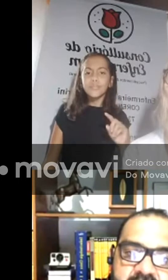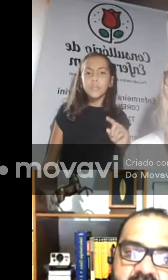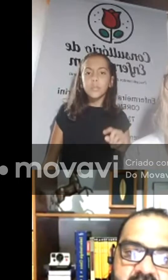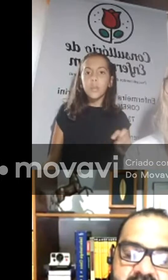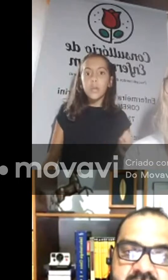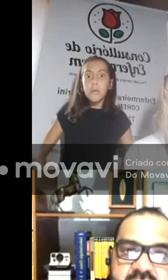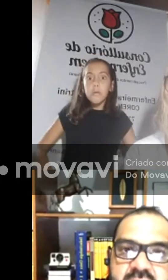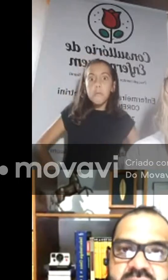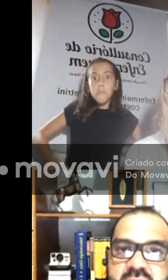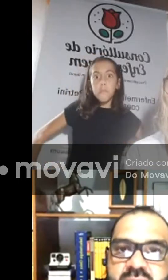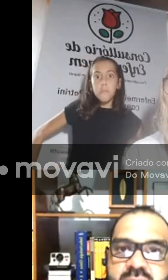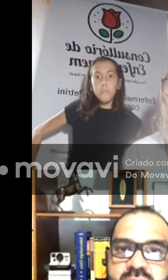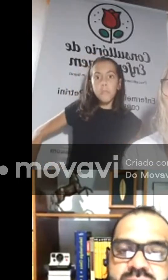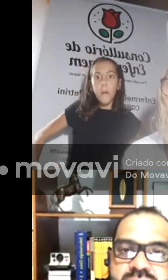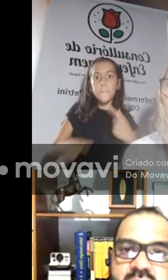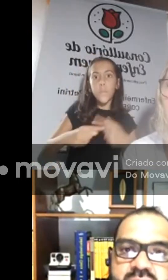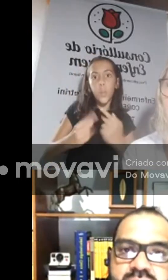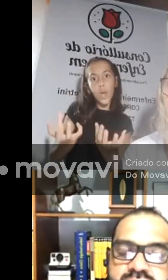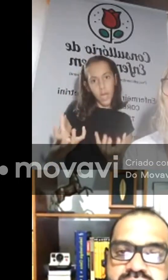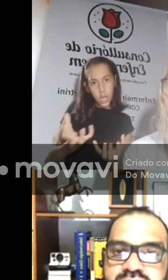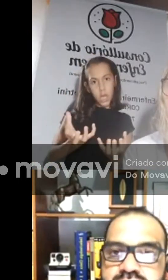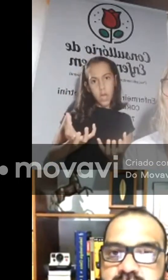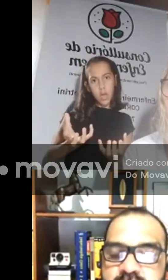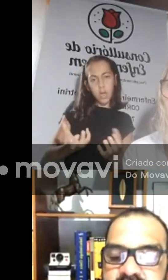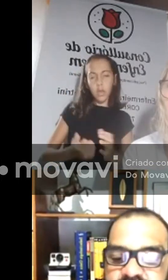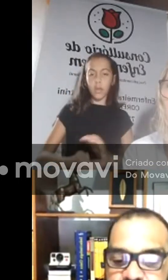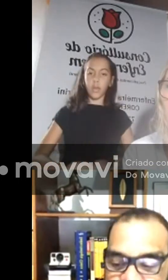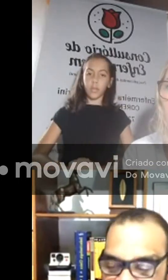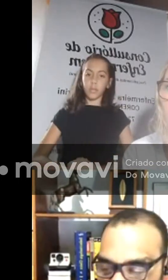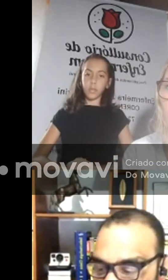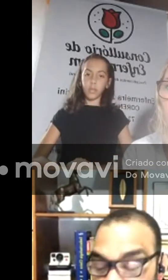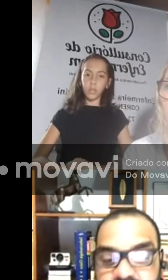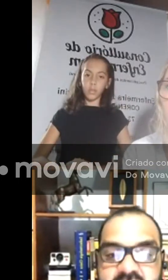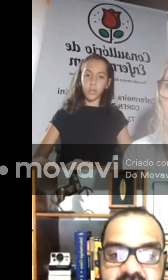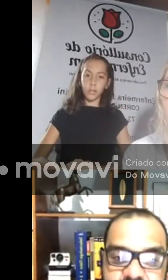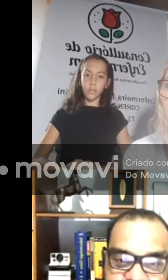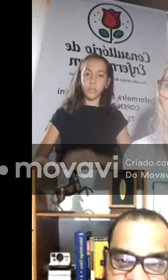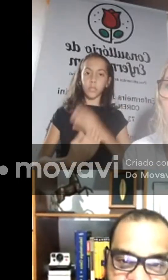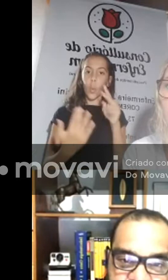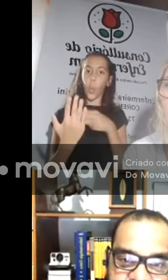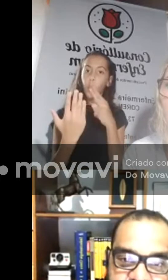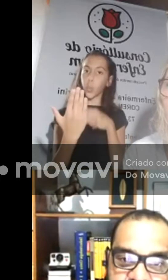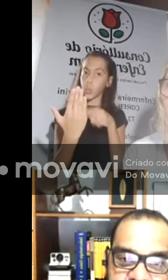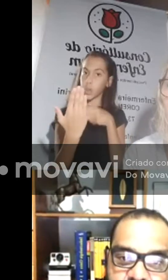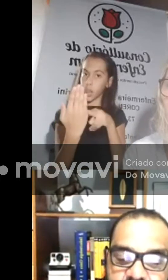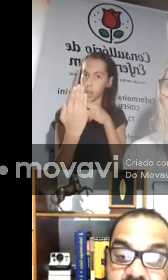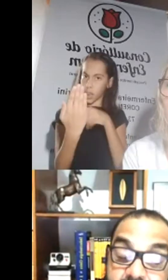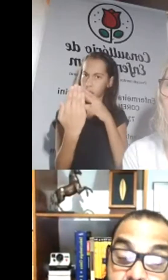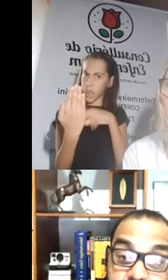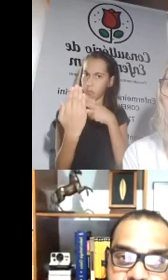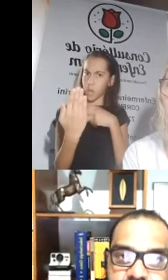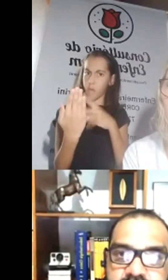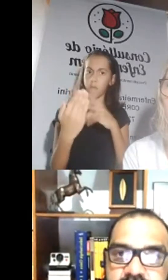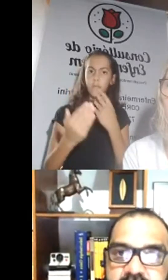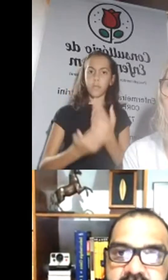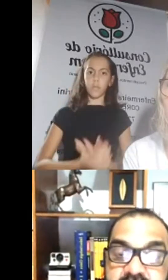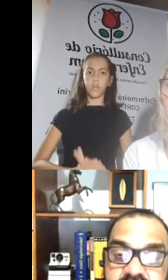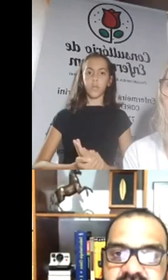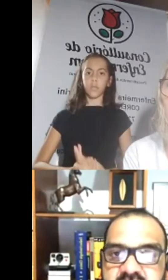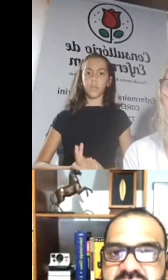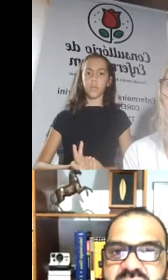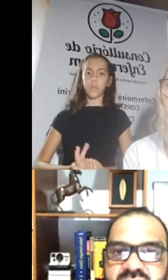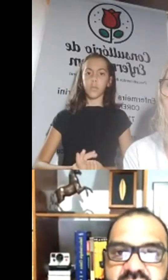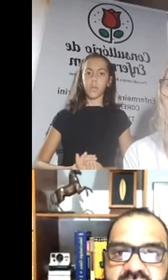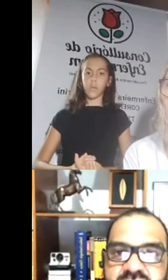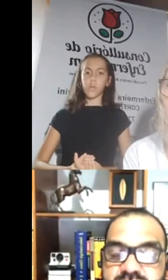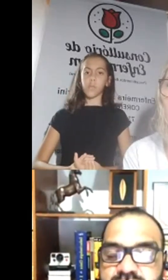né? Aí tem um livro que eu até vou recomendar ele mais para frente, de um colega muito